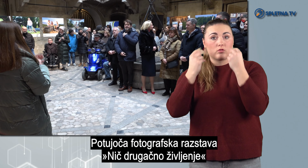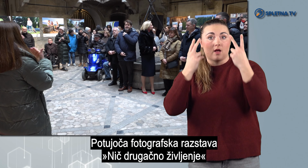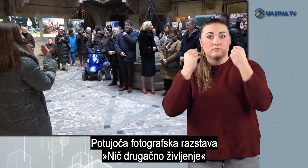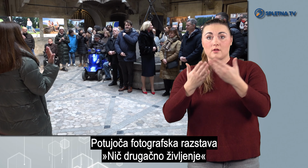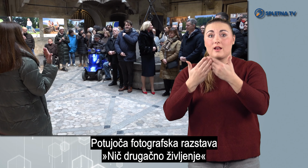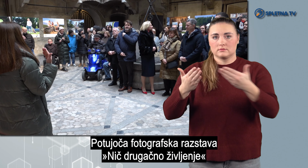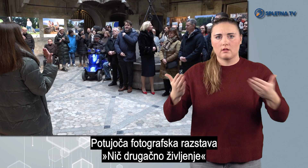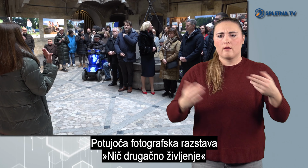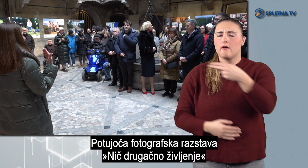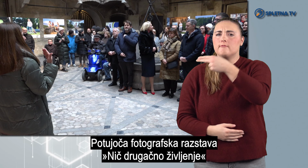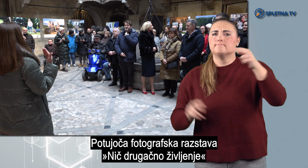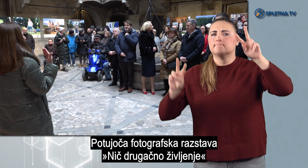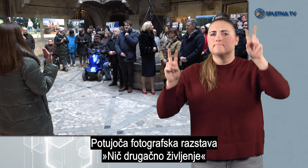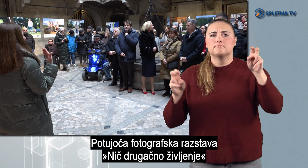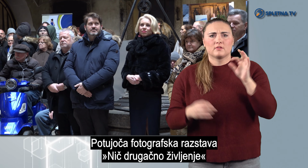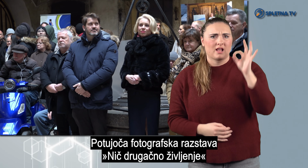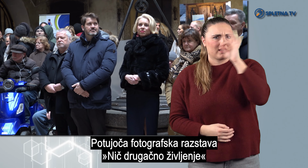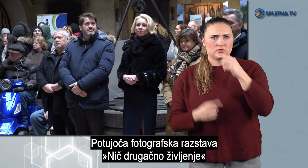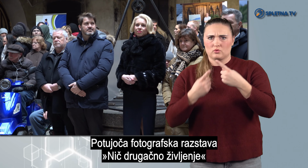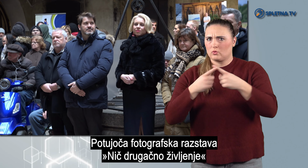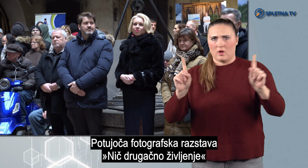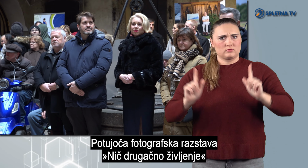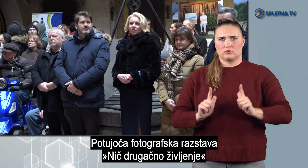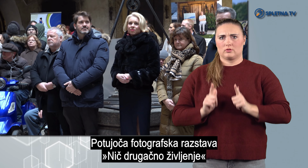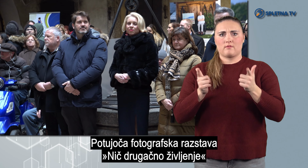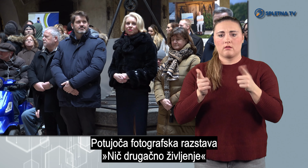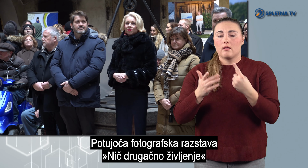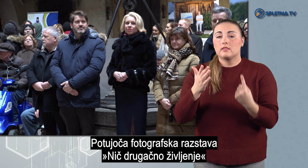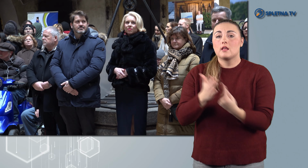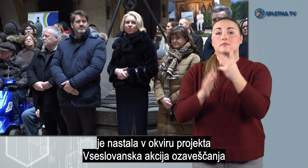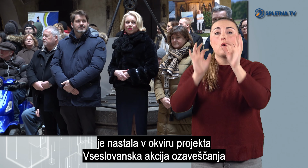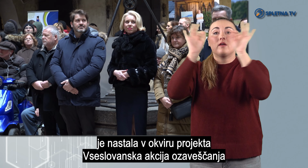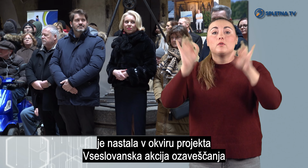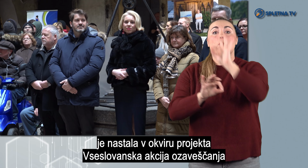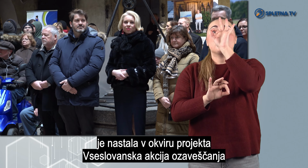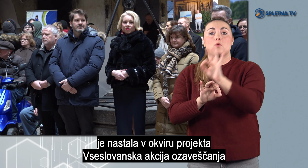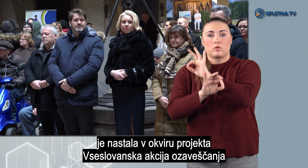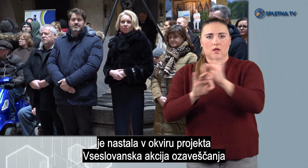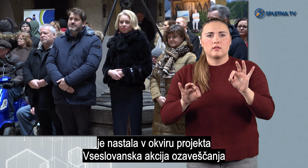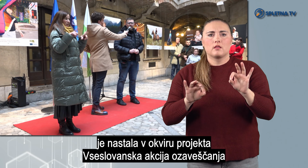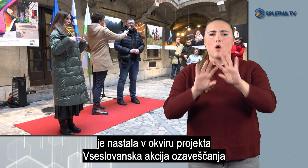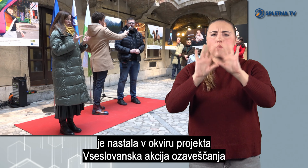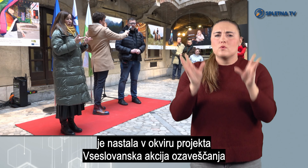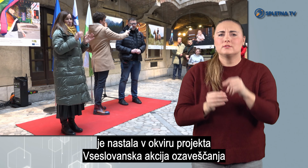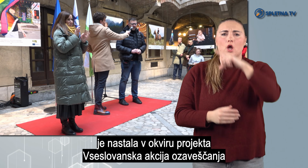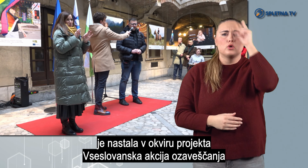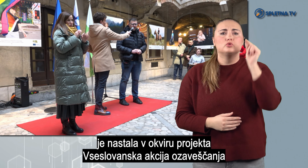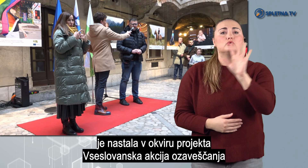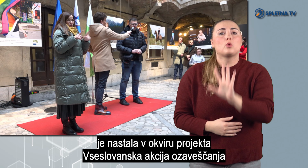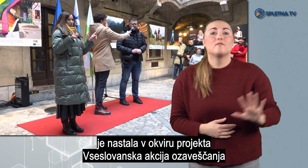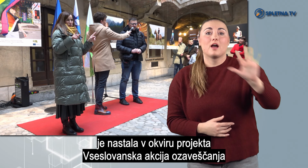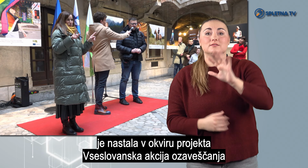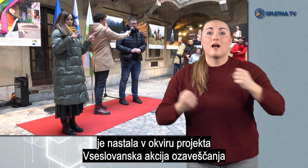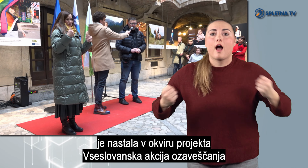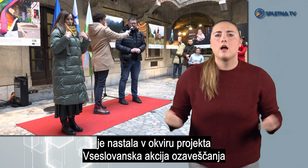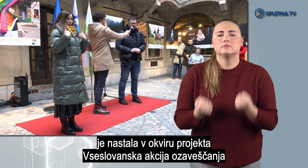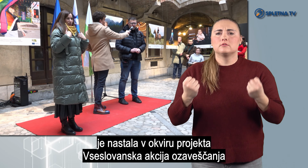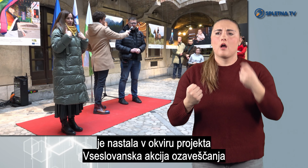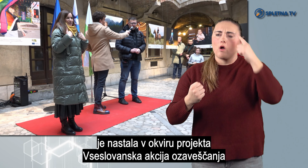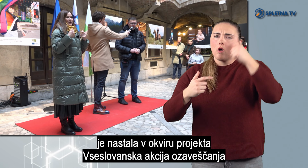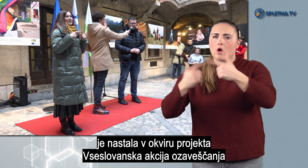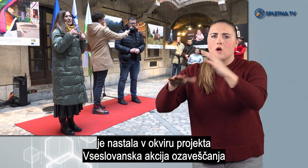Potujoča fotografska razstava Nič drugačno življenje je nastala v okviru projekta Vseslovanska akcija